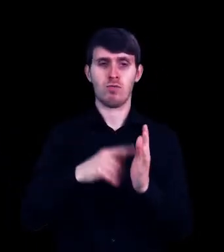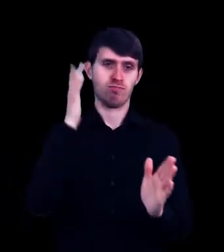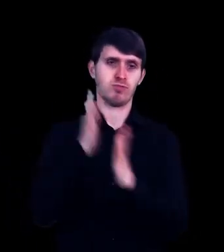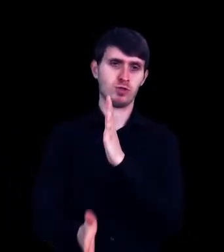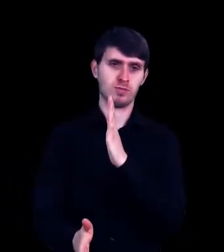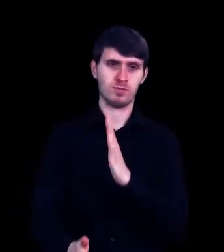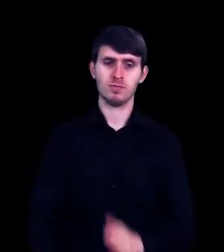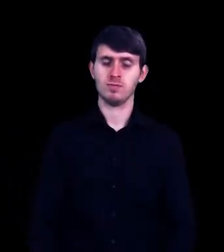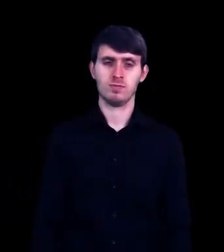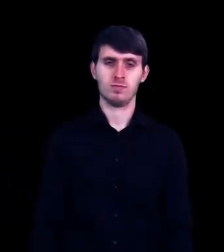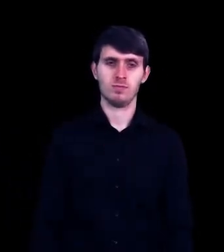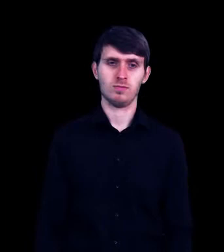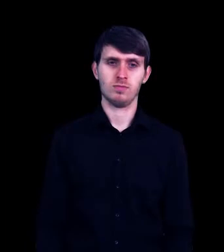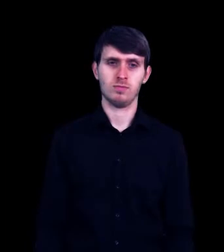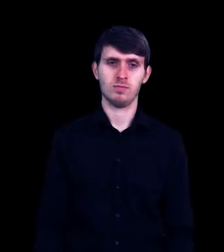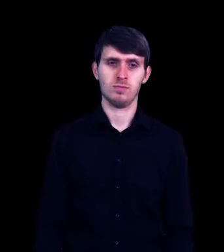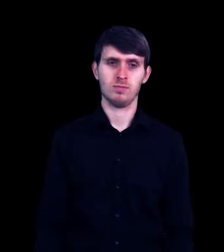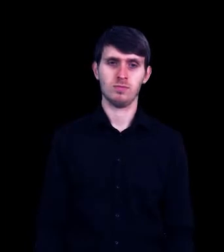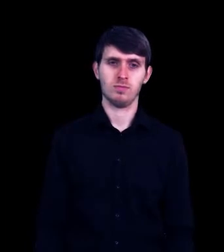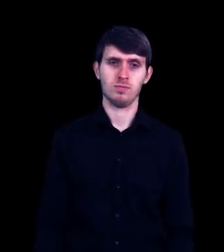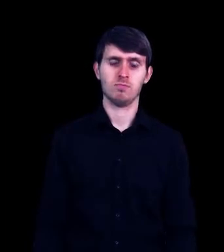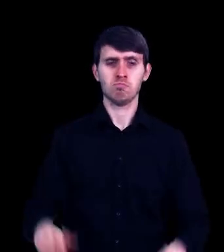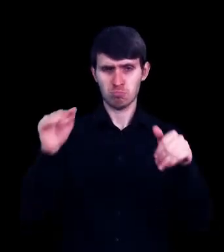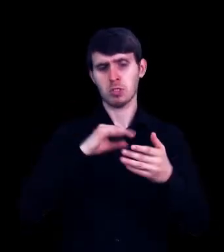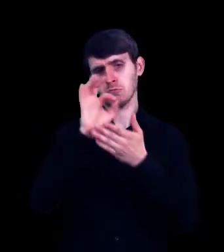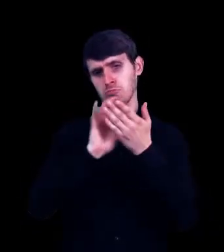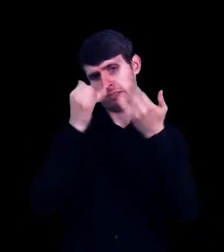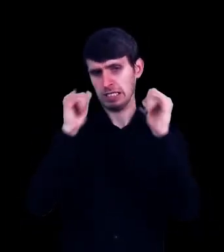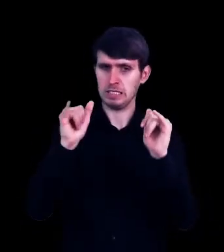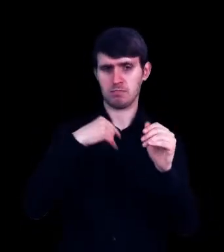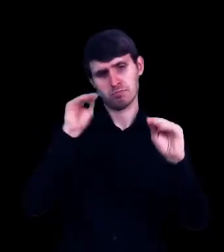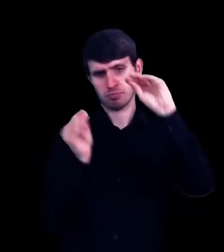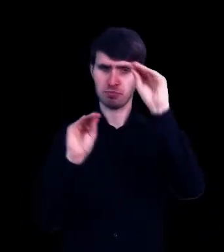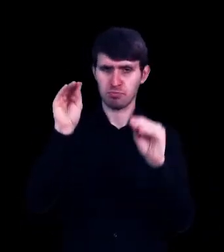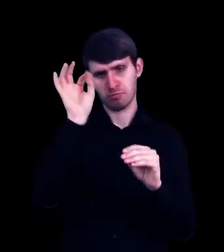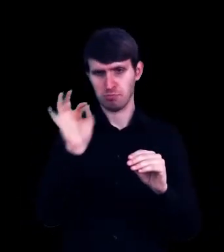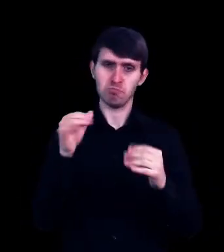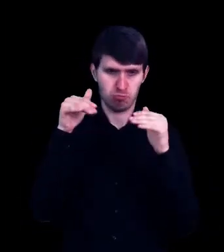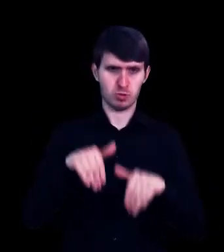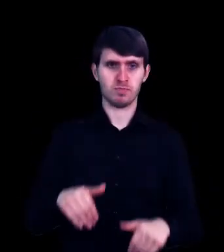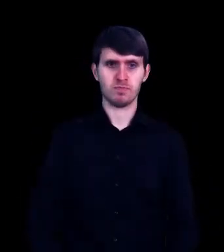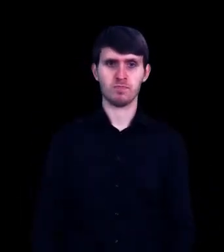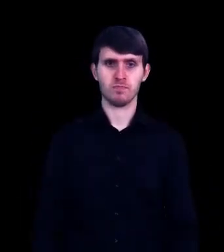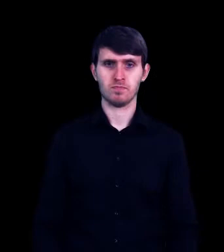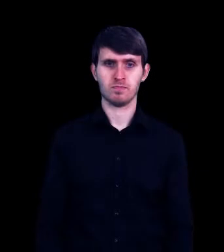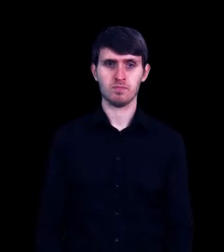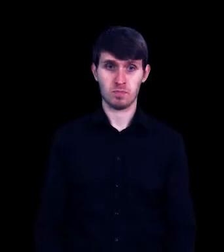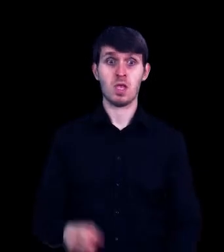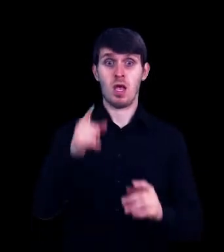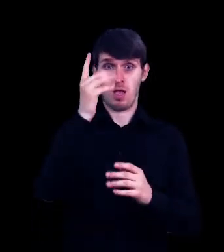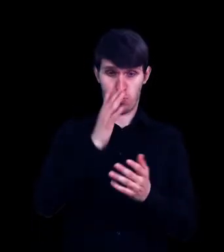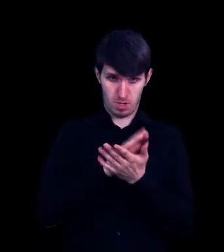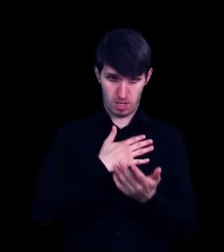poziomie. To jest przykład kąta prostego. Moglibyśmy narysować inaczej. Kąt